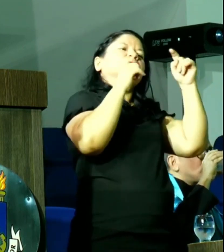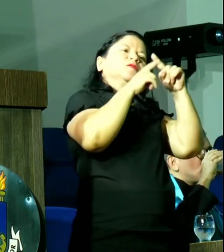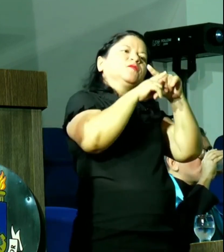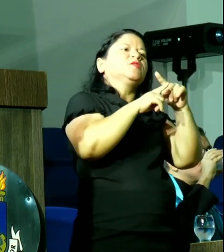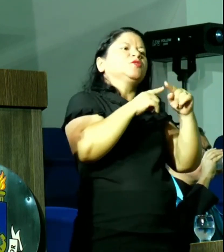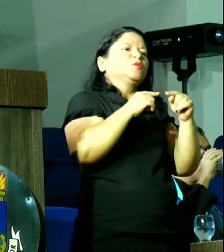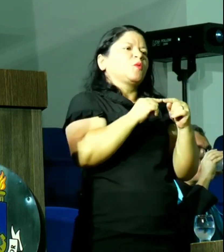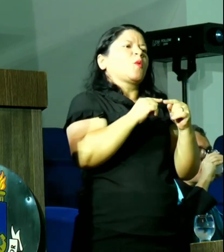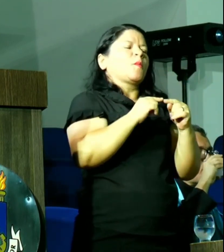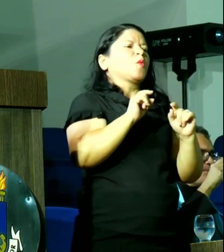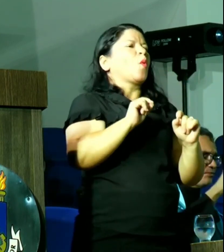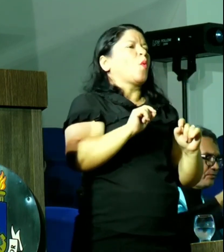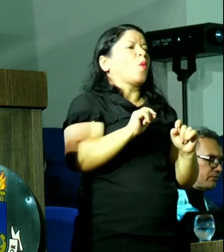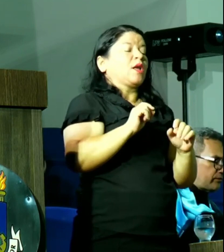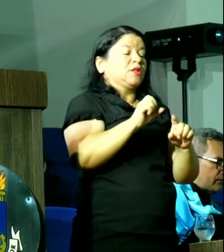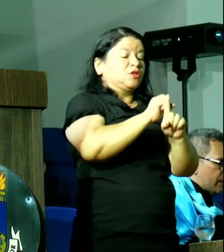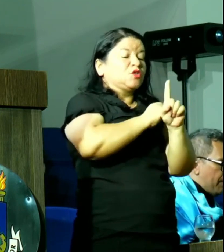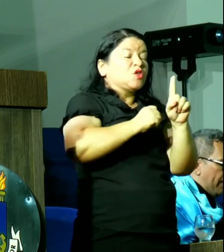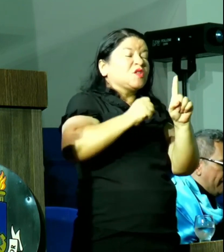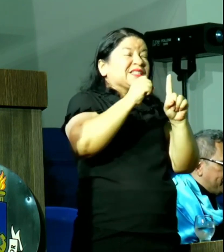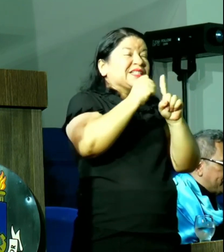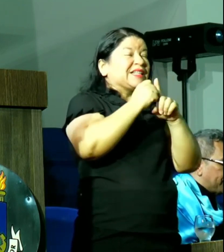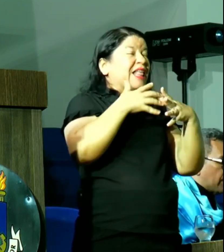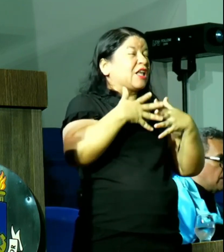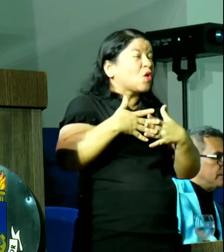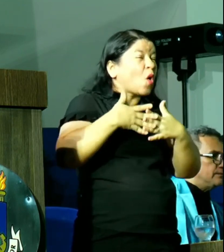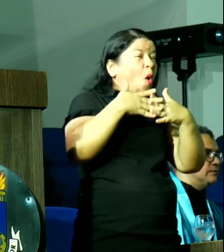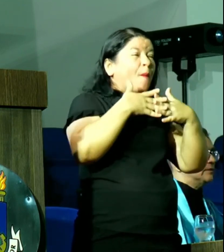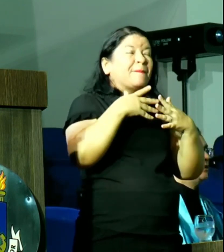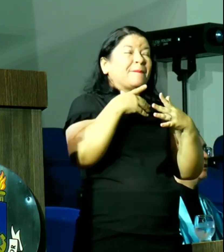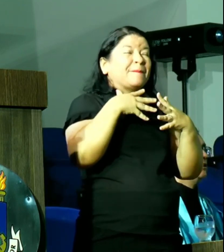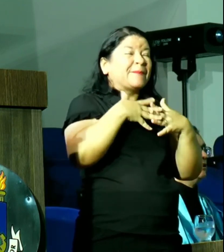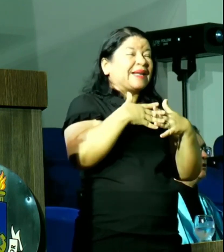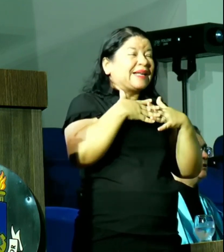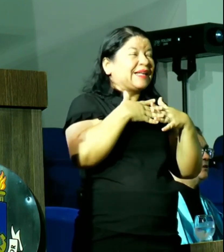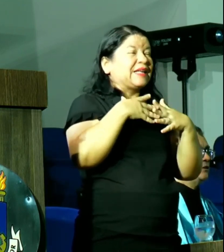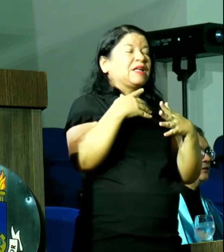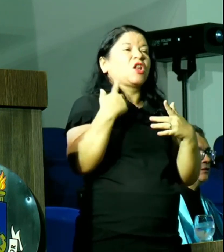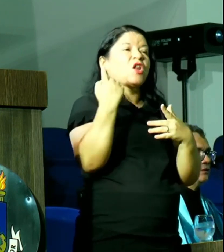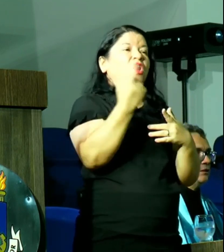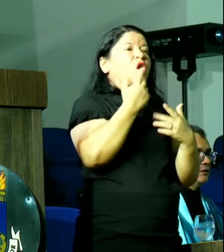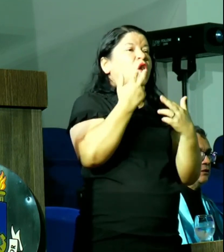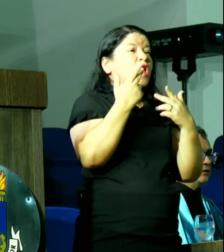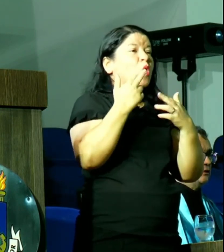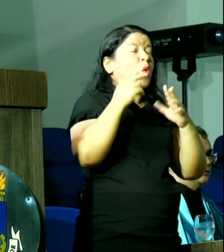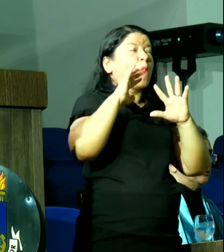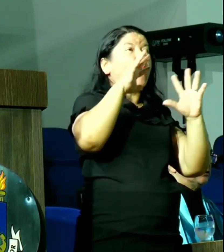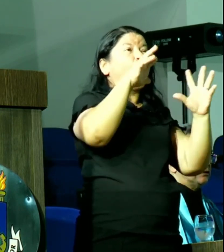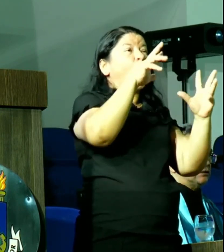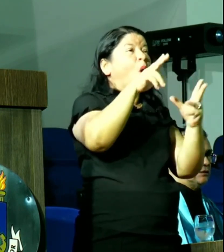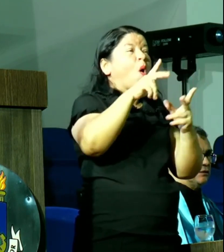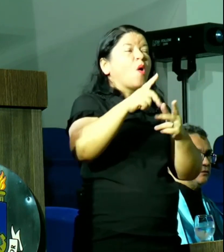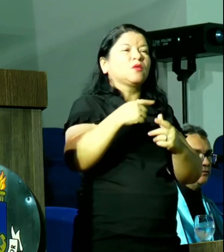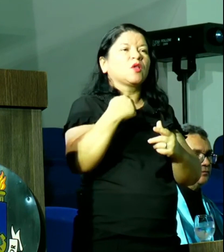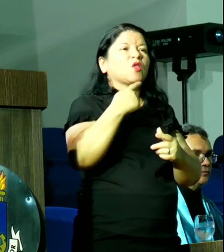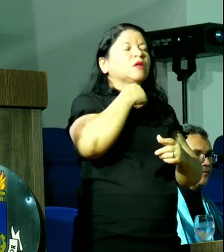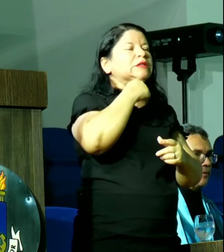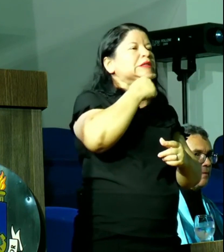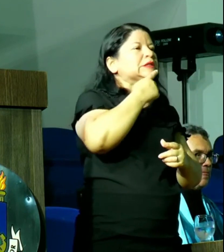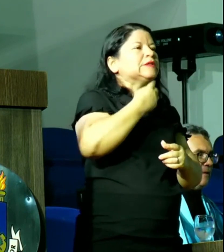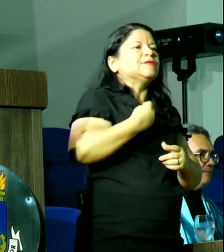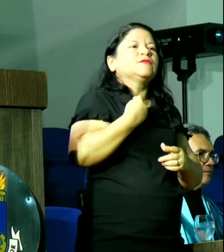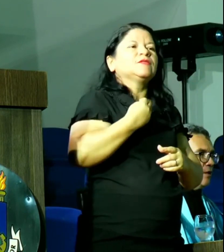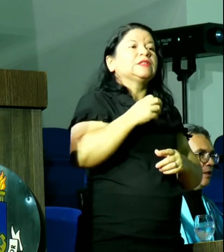demonstração de que, em uma sociedade complexa como a nossa aldeia global, não conseguiremos sobreviver